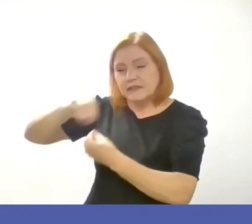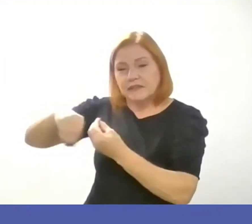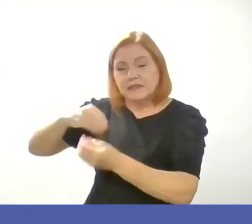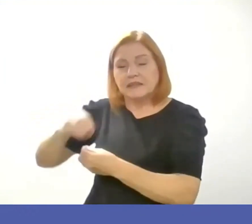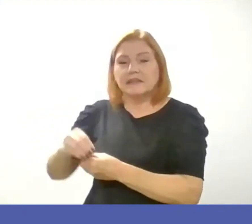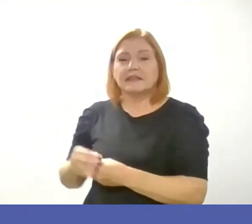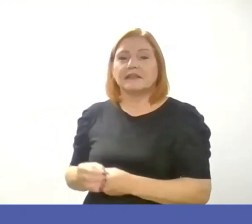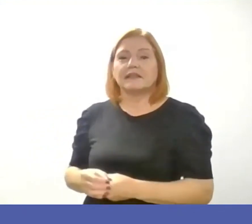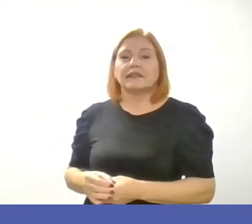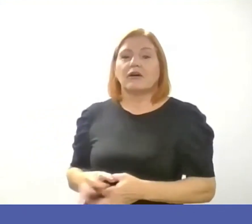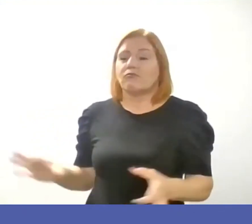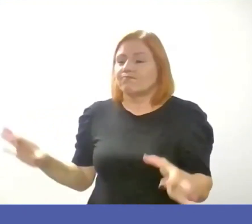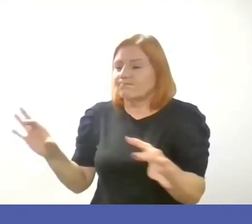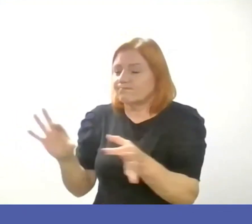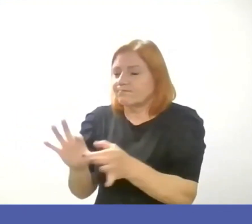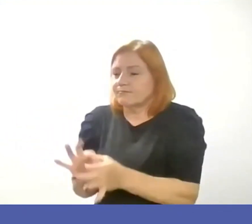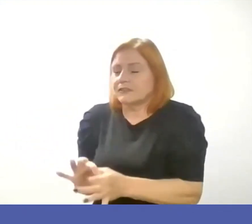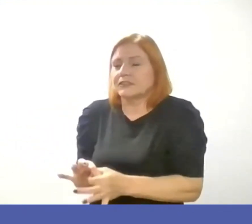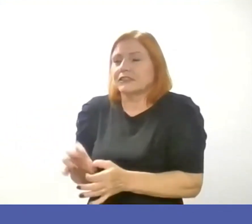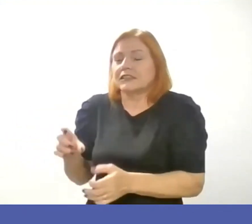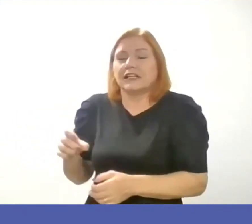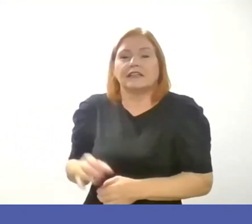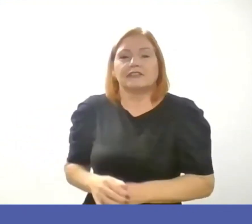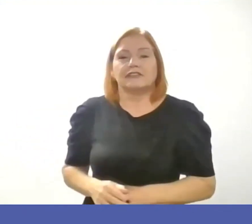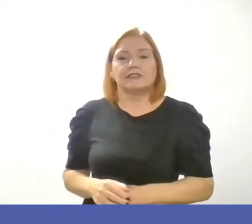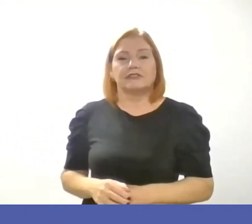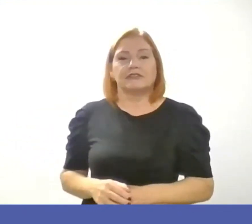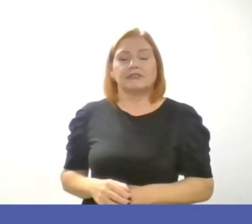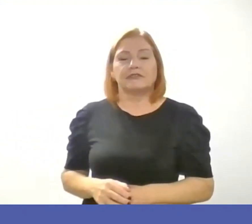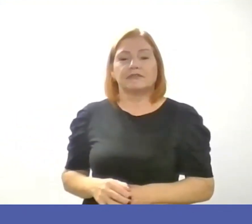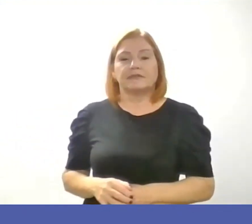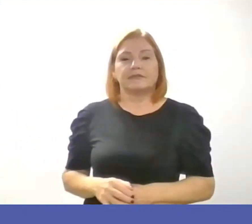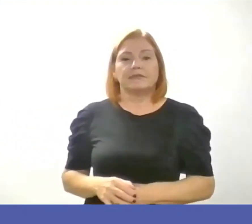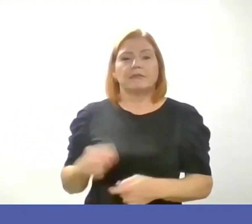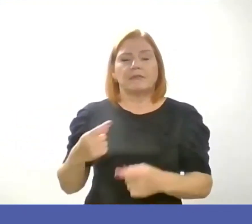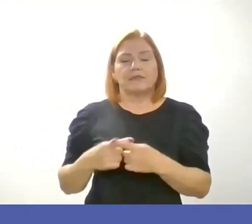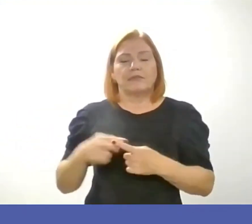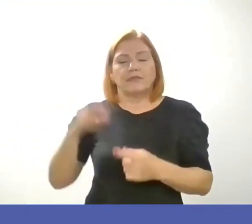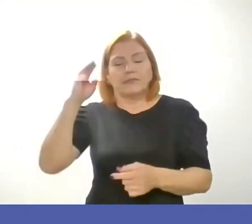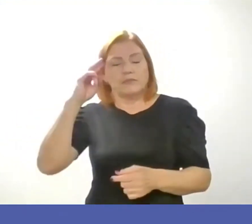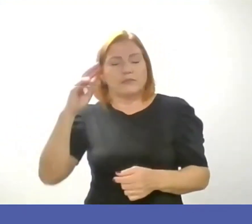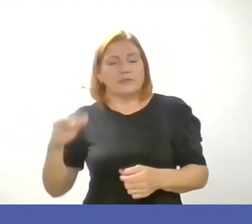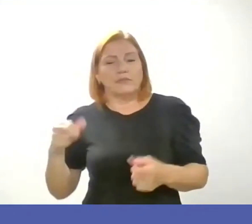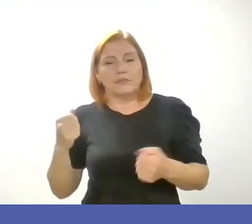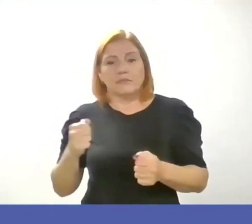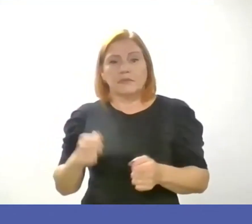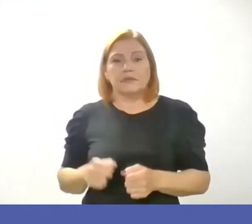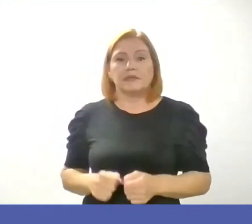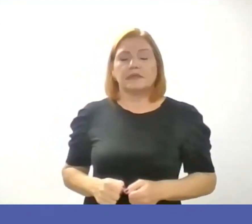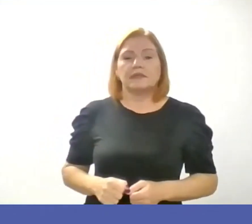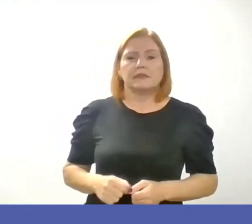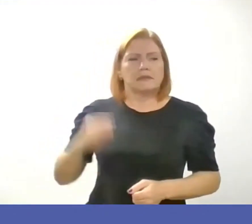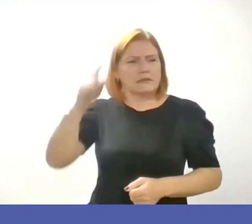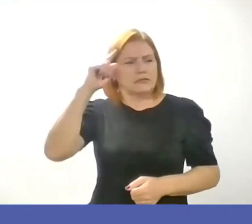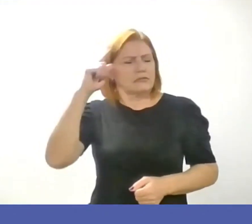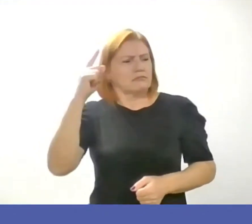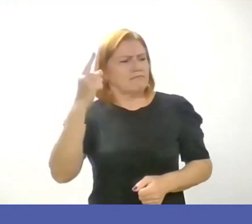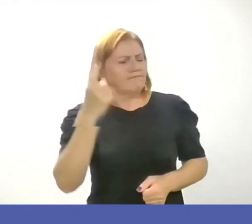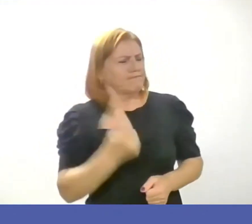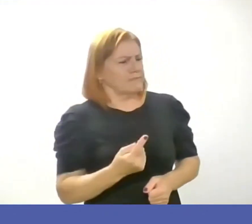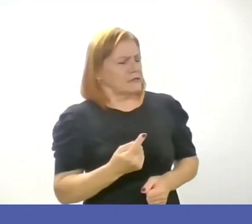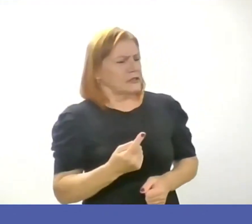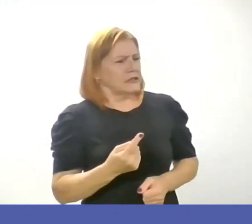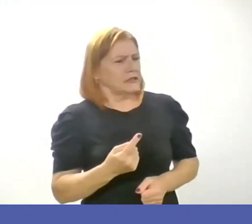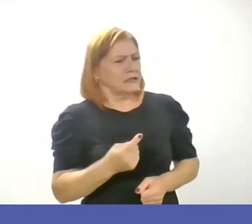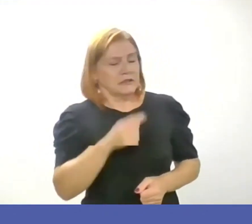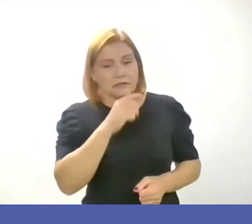unanimidade. Por quê? Ou porque o Senhor precisa de uma liderança para liderar esse grupo de trabalhadores de última